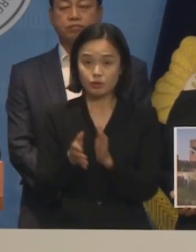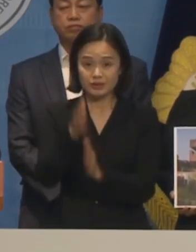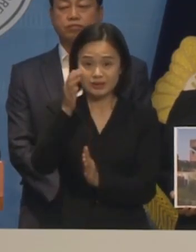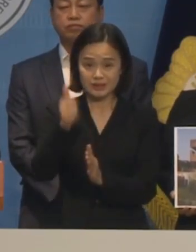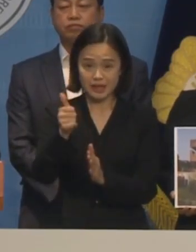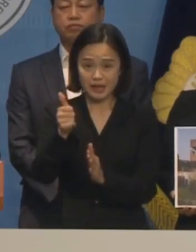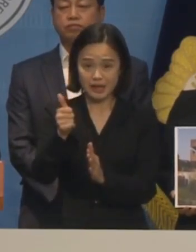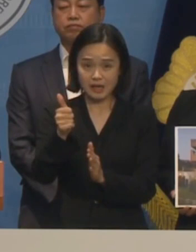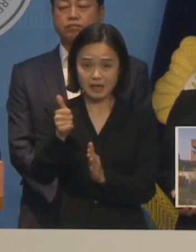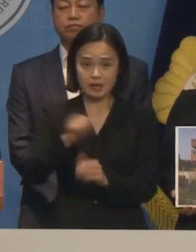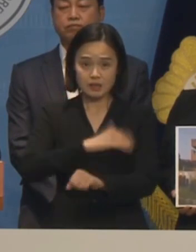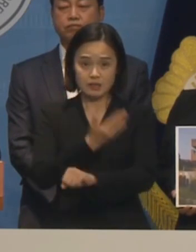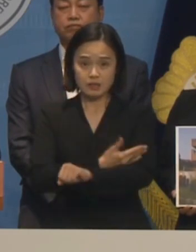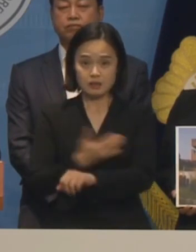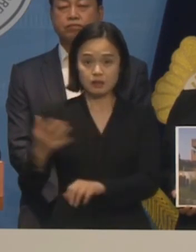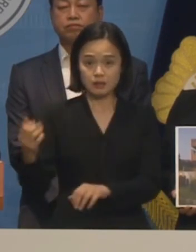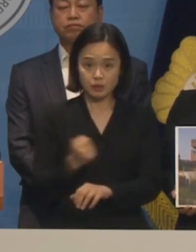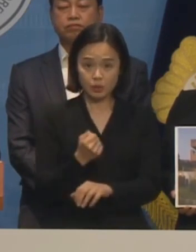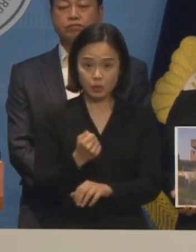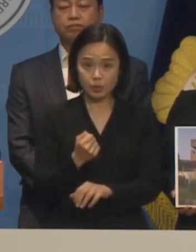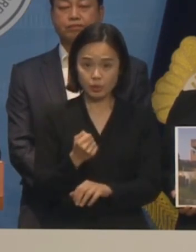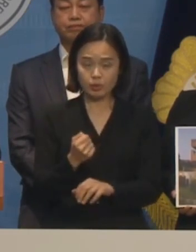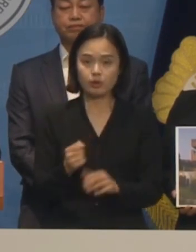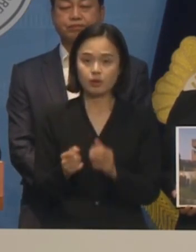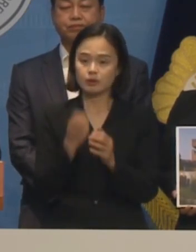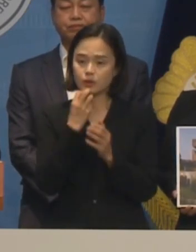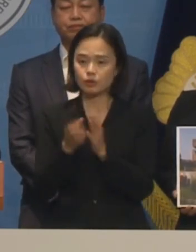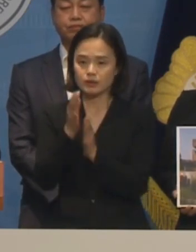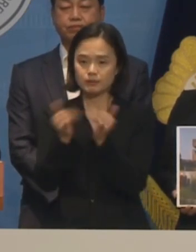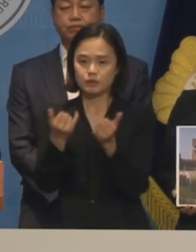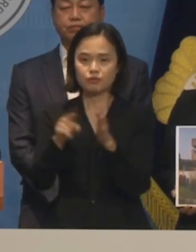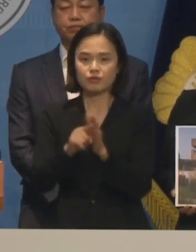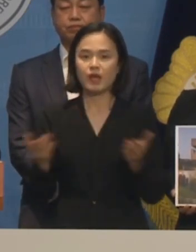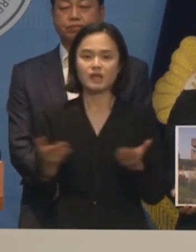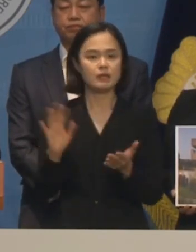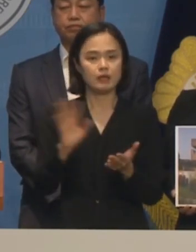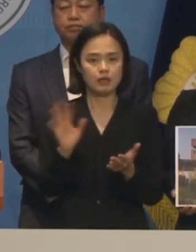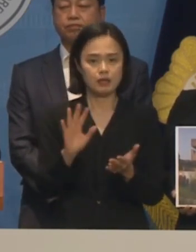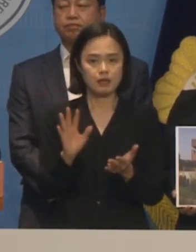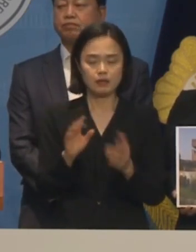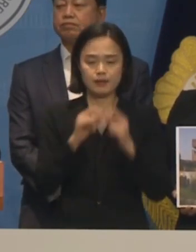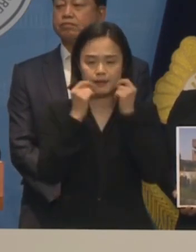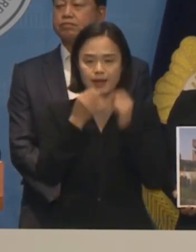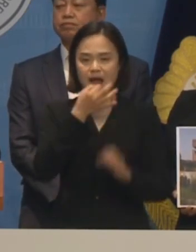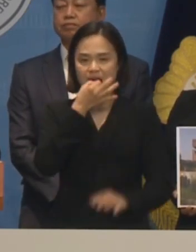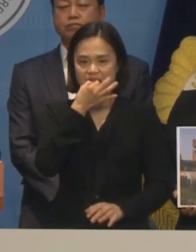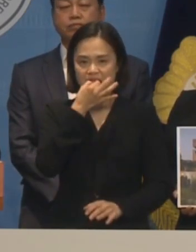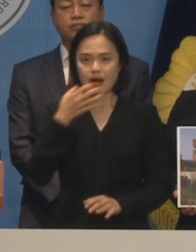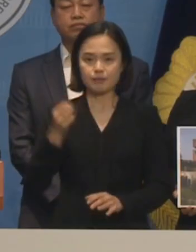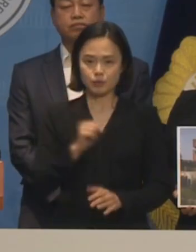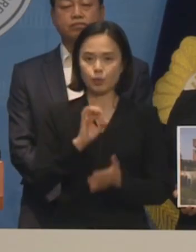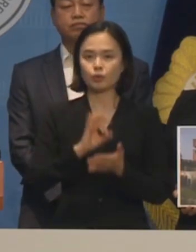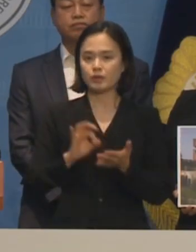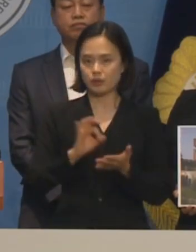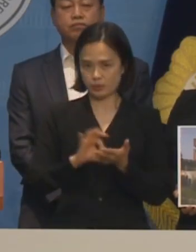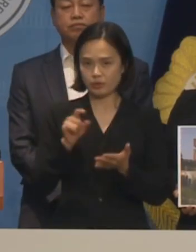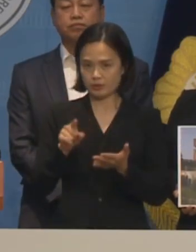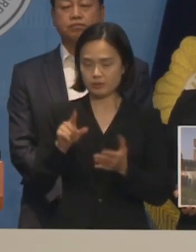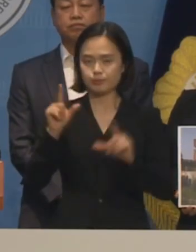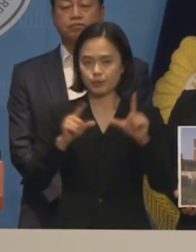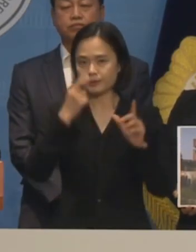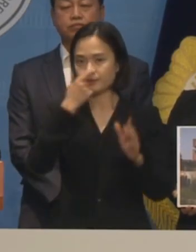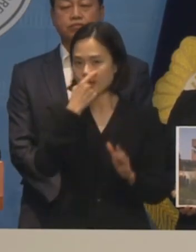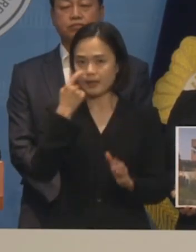공익이 아닌 사익을 위해서 한다는 것을 여실히 드러냈습니다. 저희 민주당, 그리고